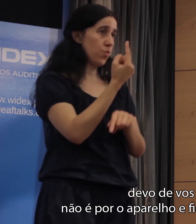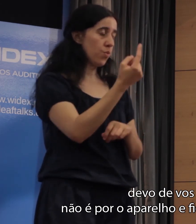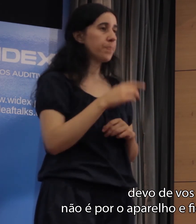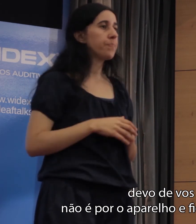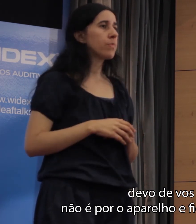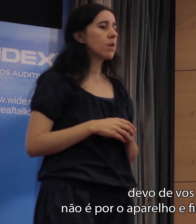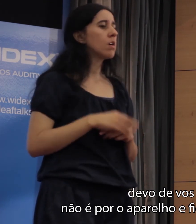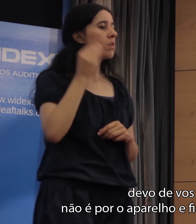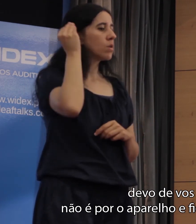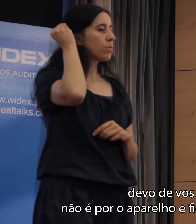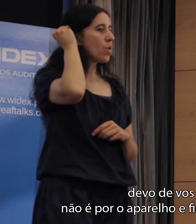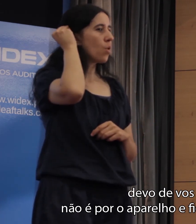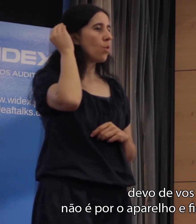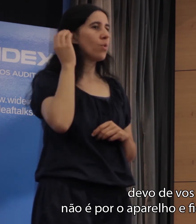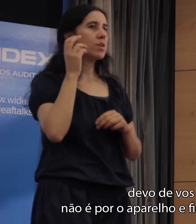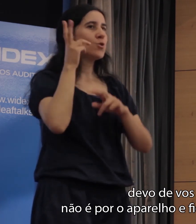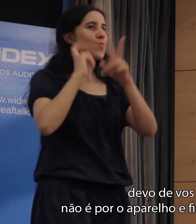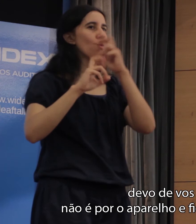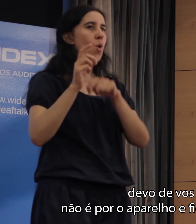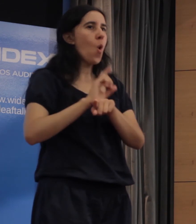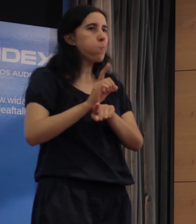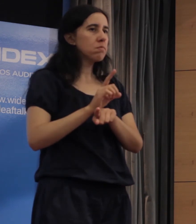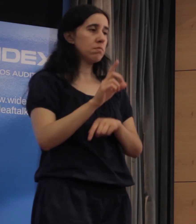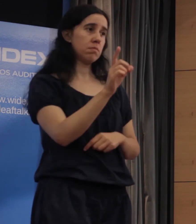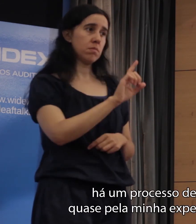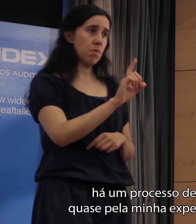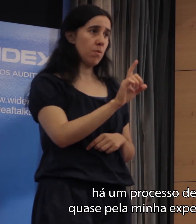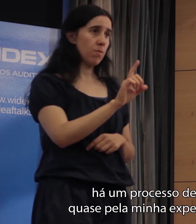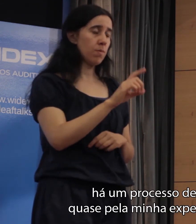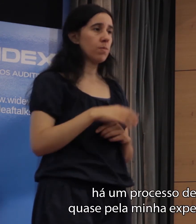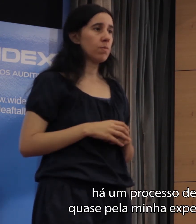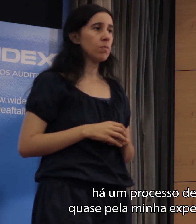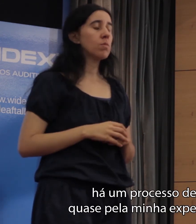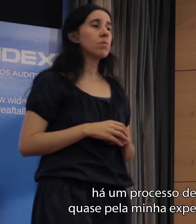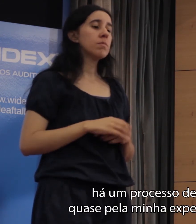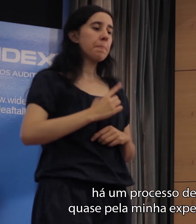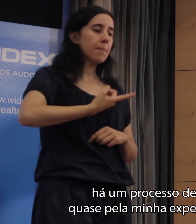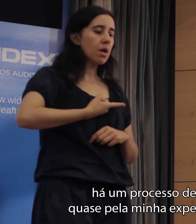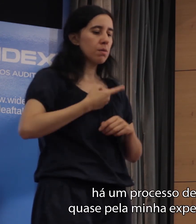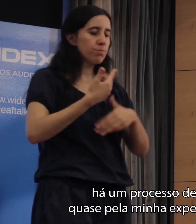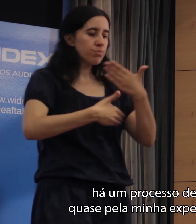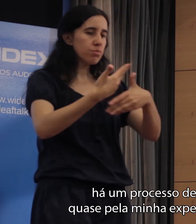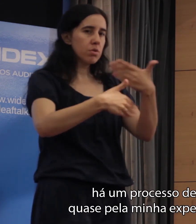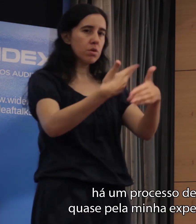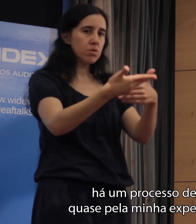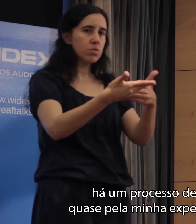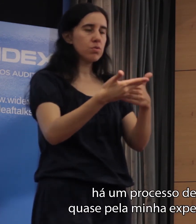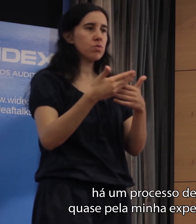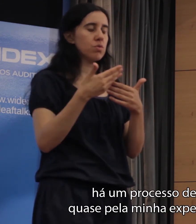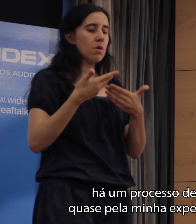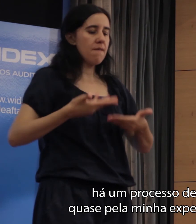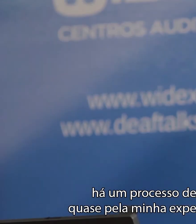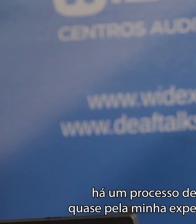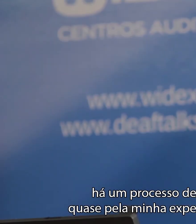pôr o aparelho e ficar a ouvir imediatamente, não. Há um processo de